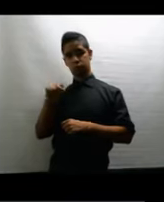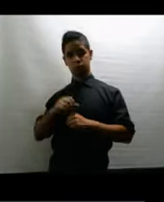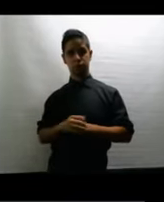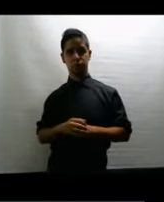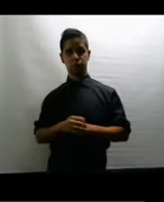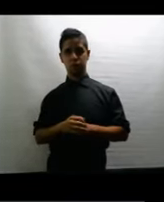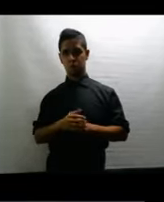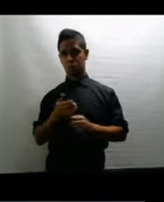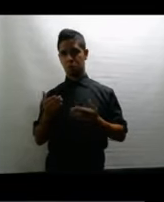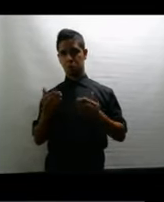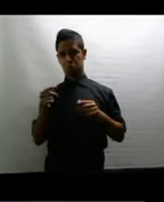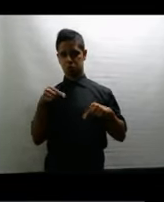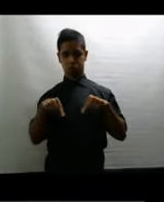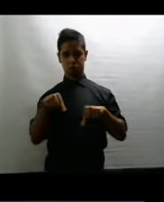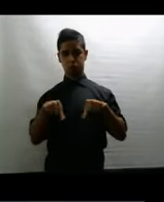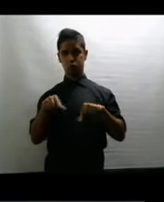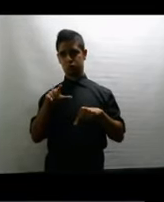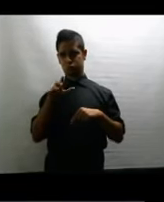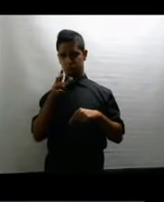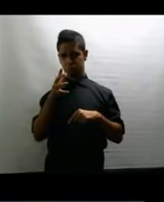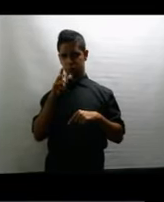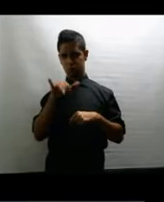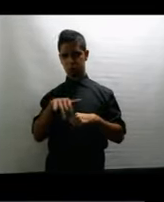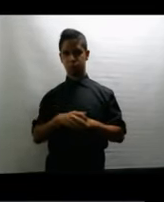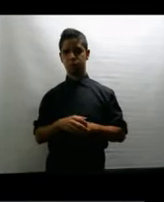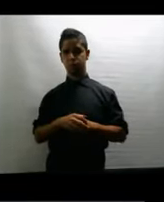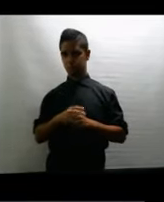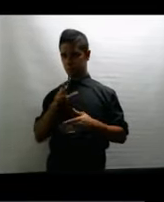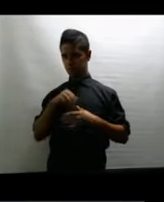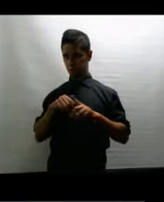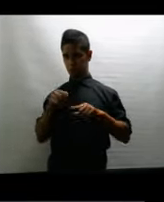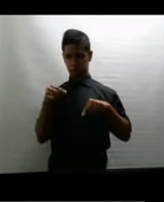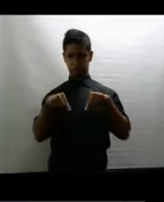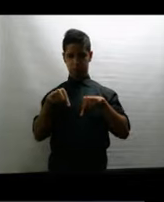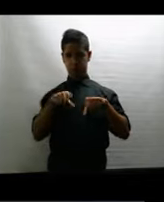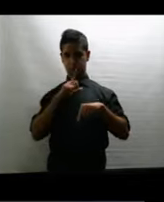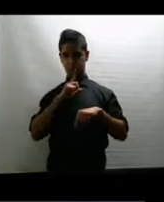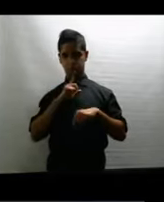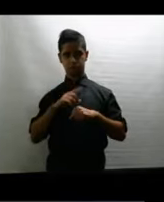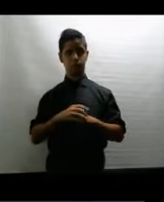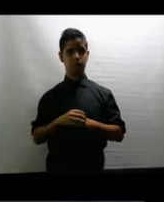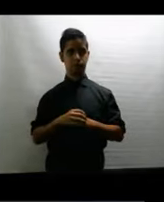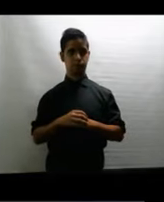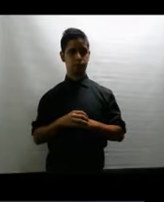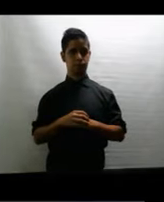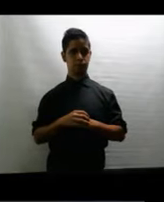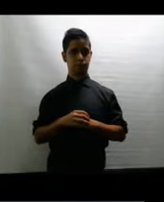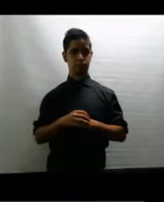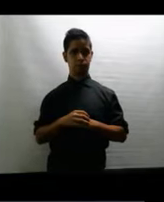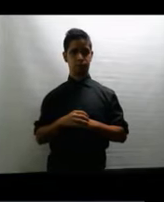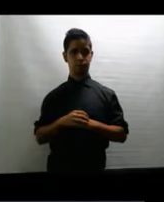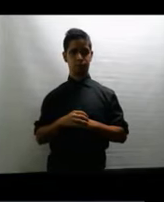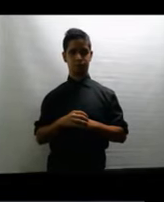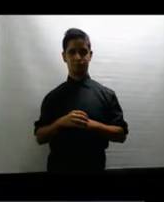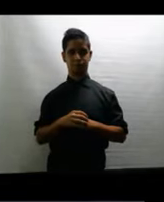Algo químico por ahí. ¿Qué? ¿Cómo? Tiene que ver con la química, ¿verdad? Porque es como el proceso inverso de la separación de las